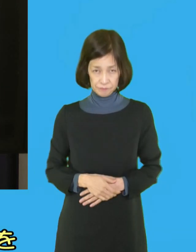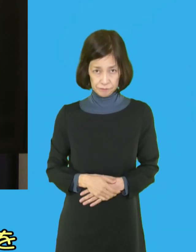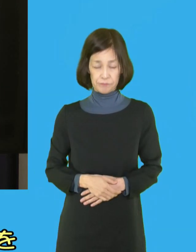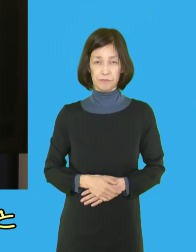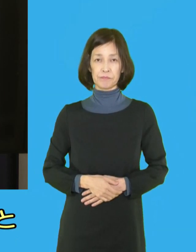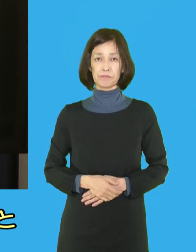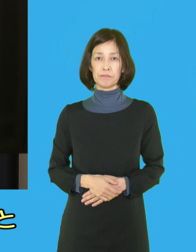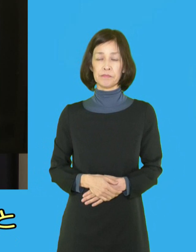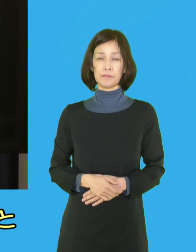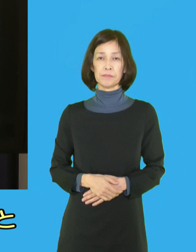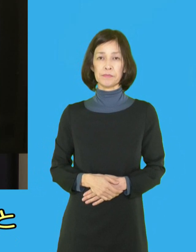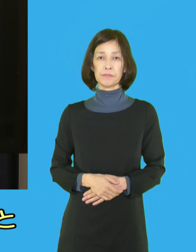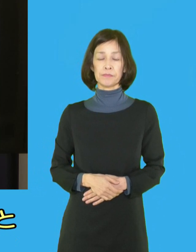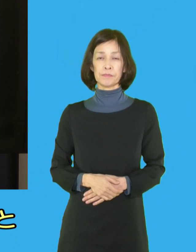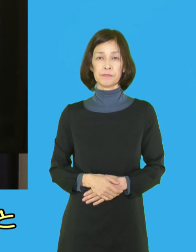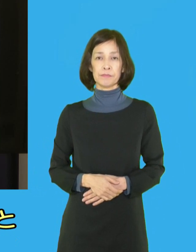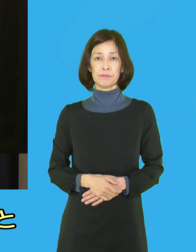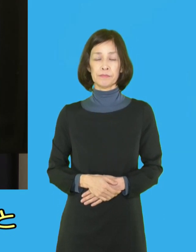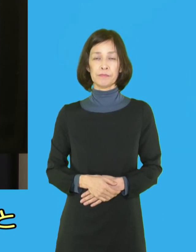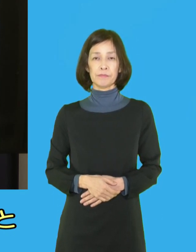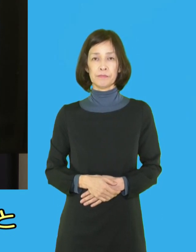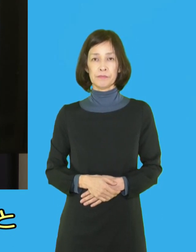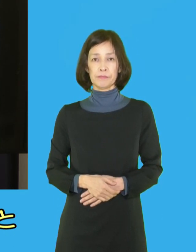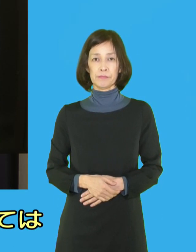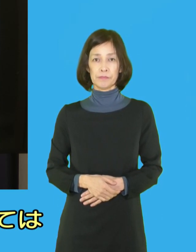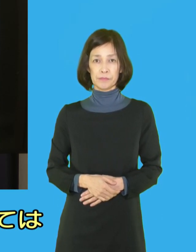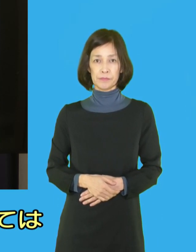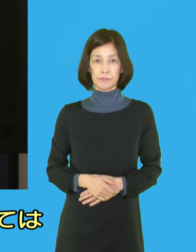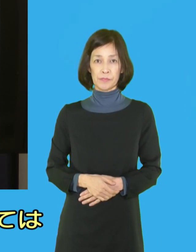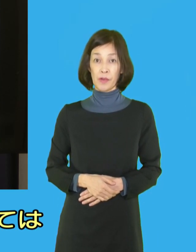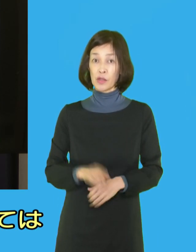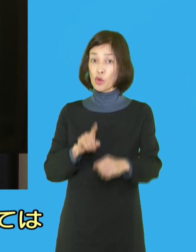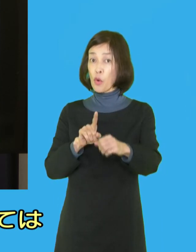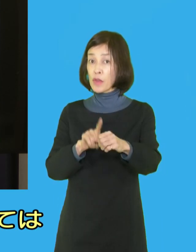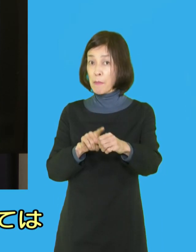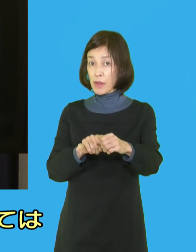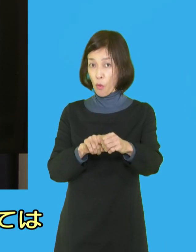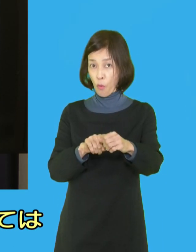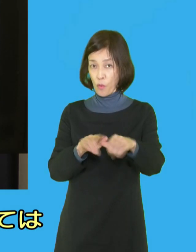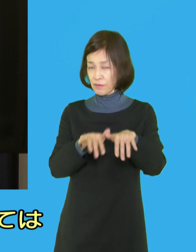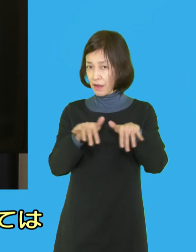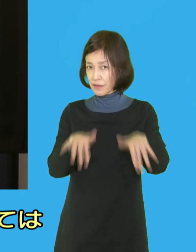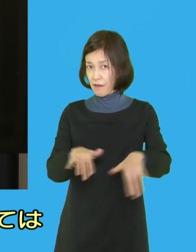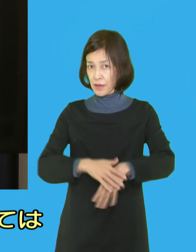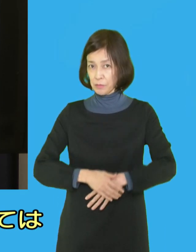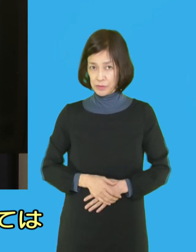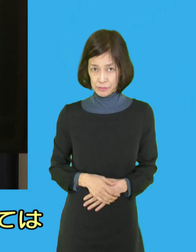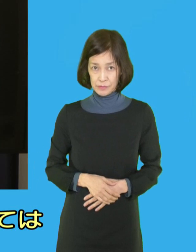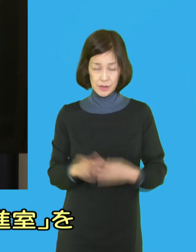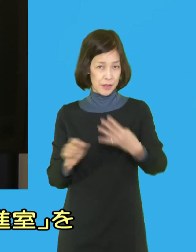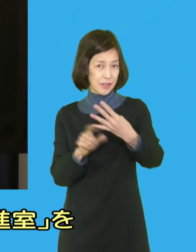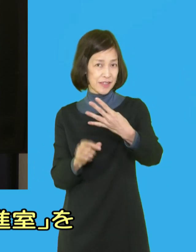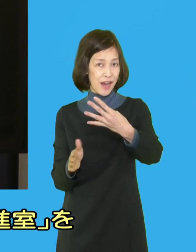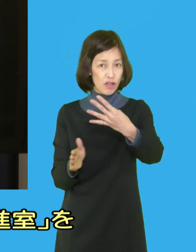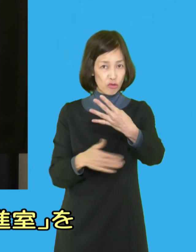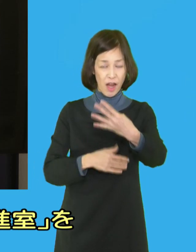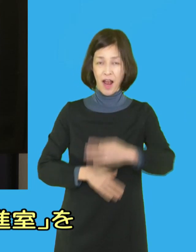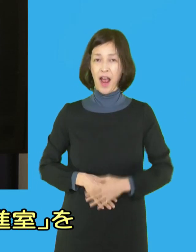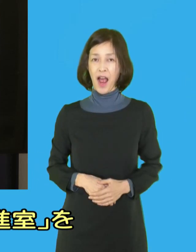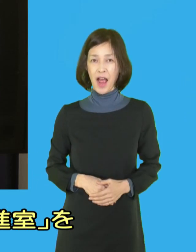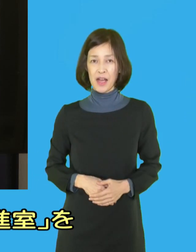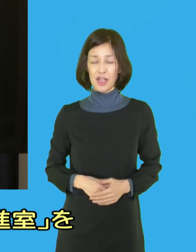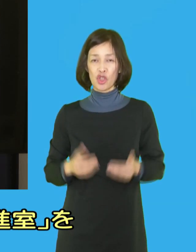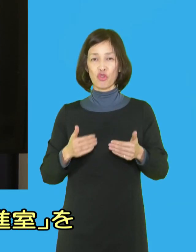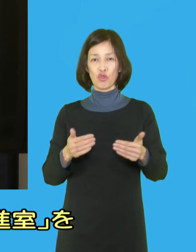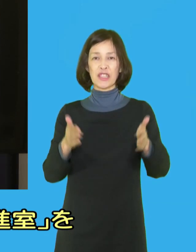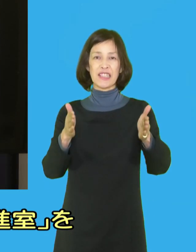を作っていきたいと考えております。そのための体制としましては、今回4月からICT イノベーション推